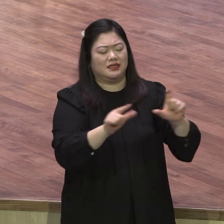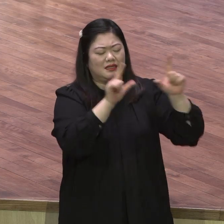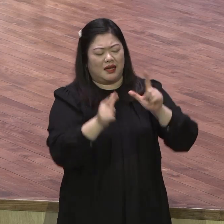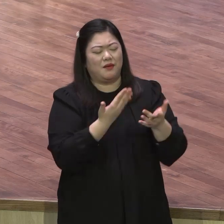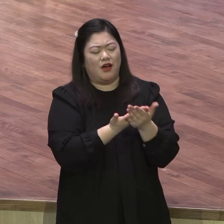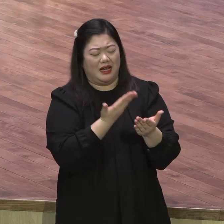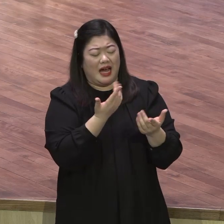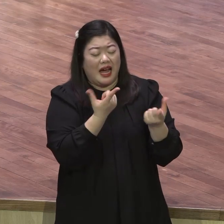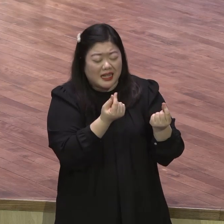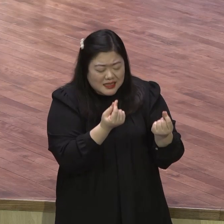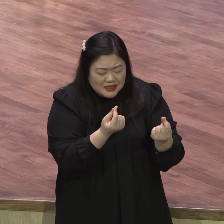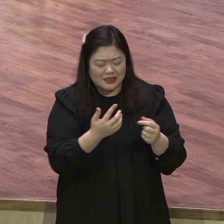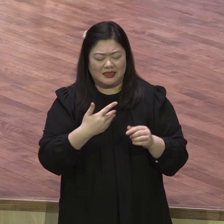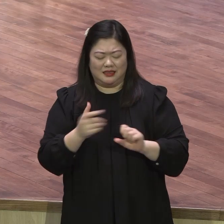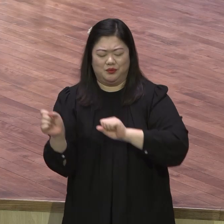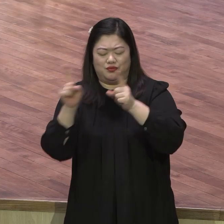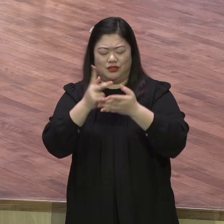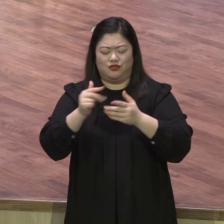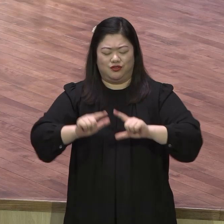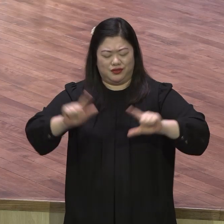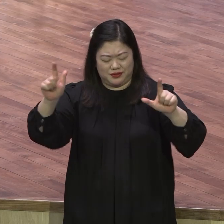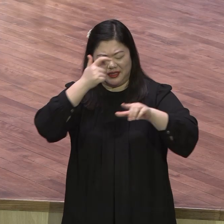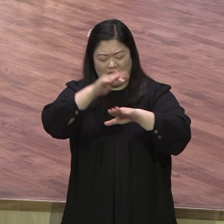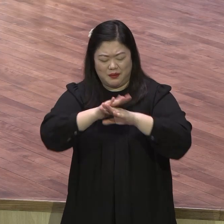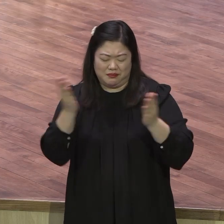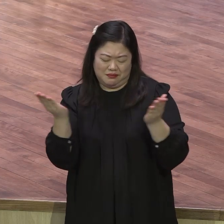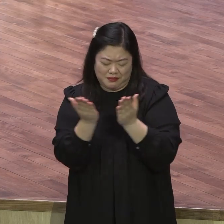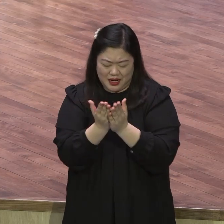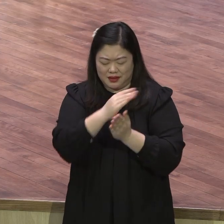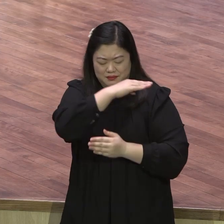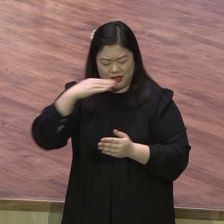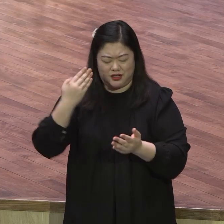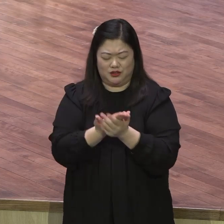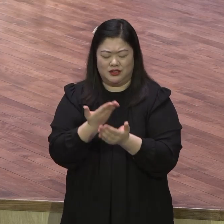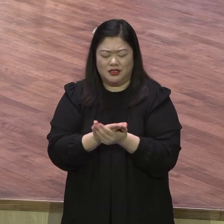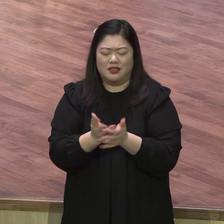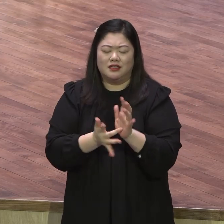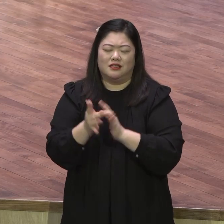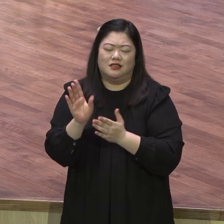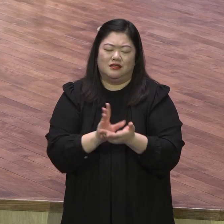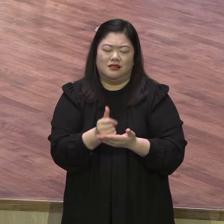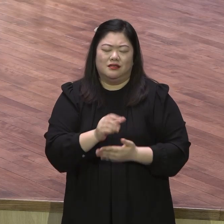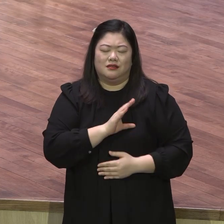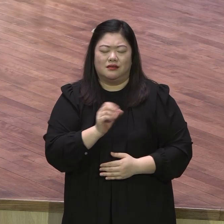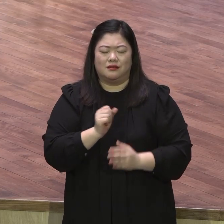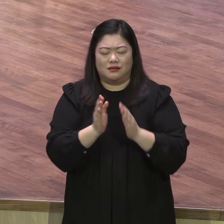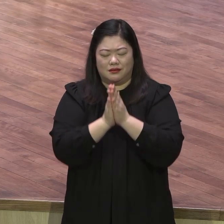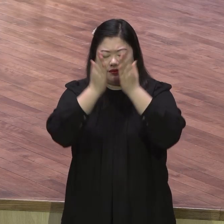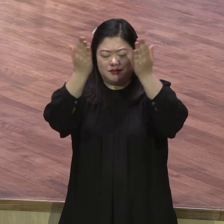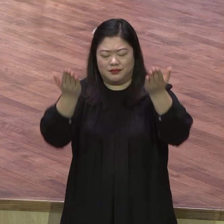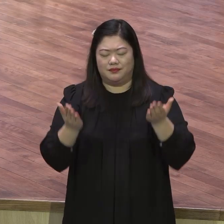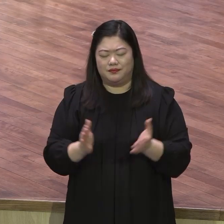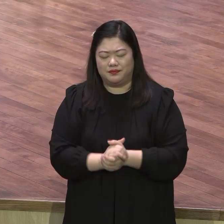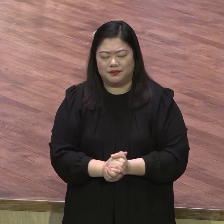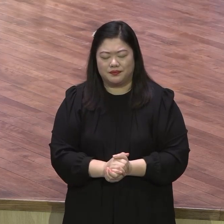시작되는 부활의 아침 되기하여 주옵소서 예수 권리시도의 받들어 기도합니다. 아멘